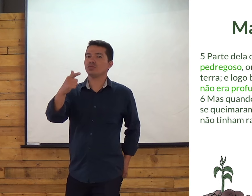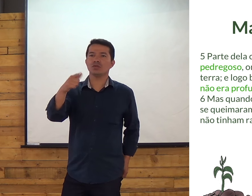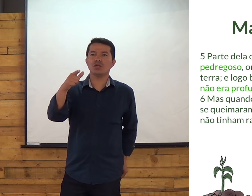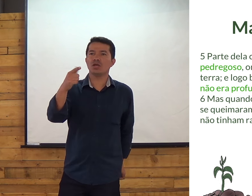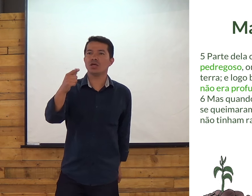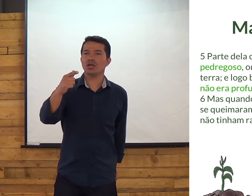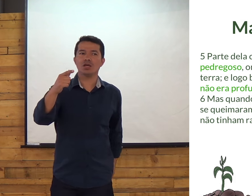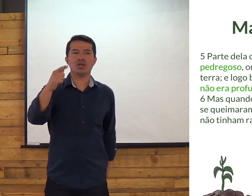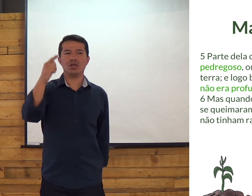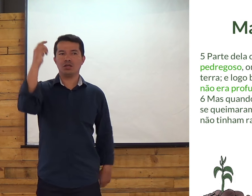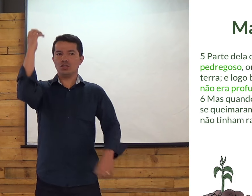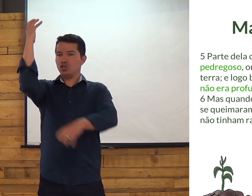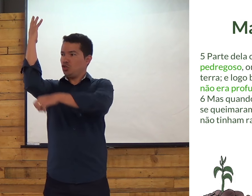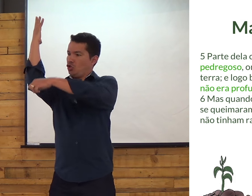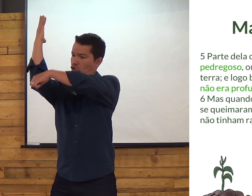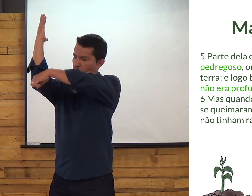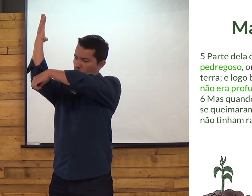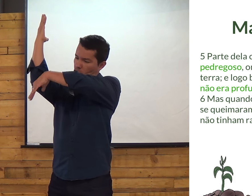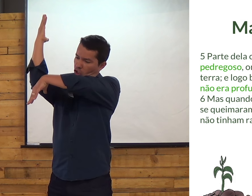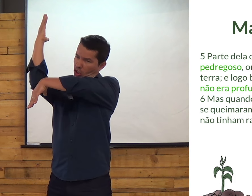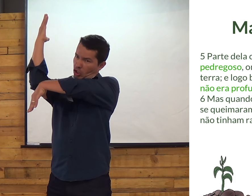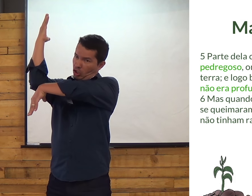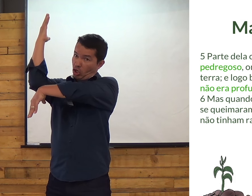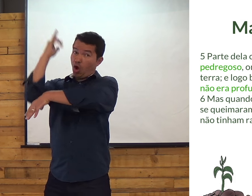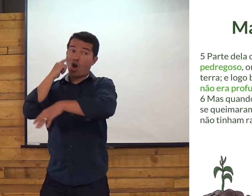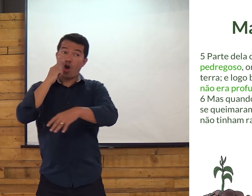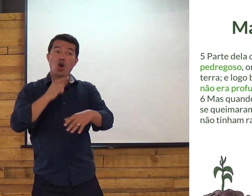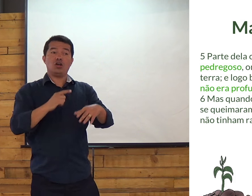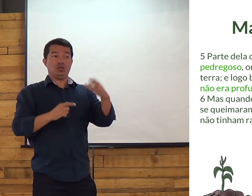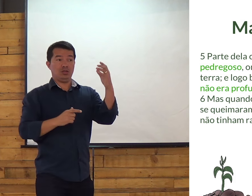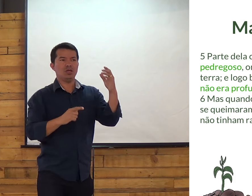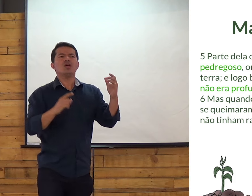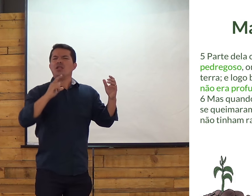Porque ela não tem raiz. Veja.